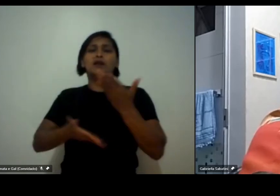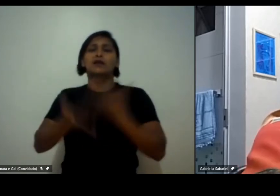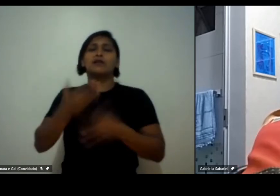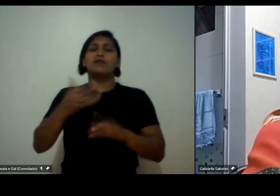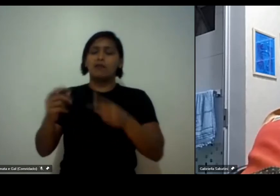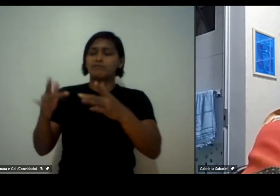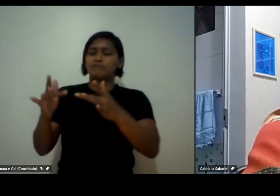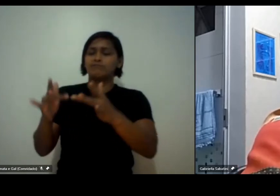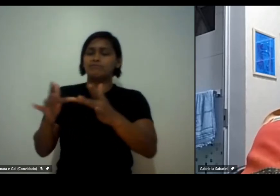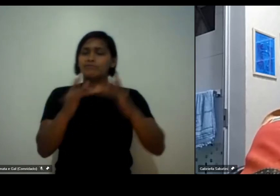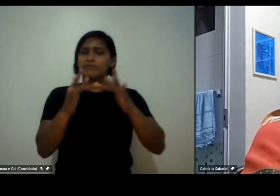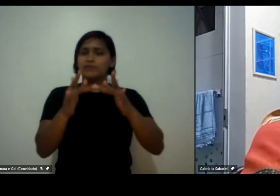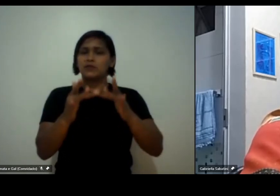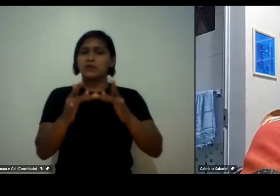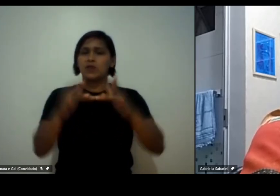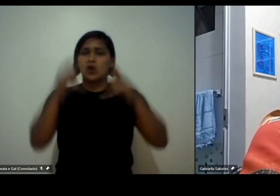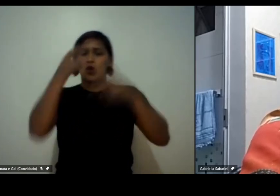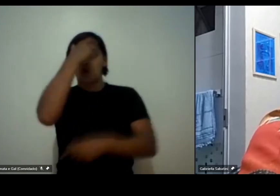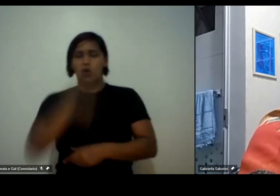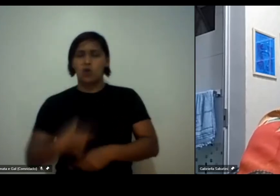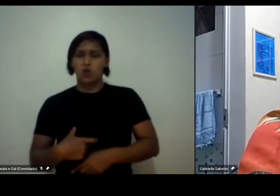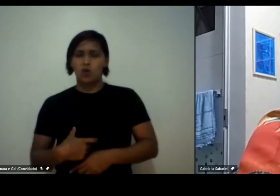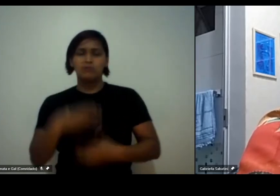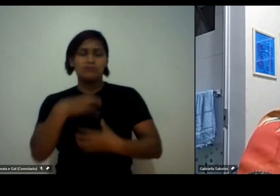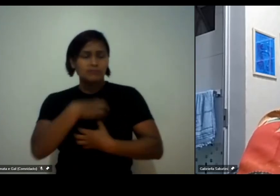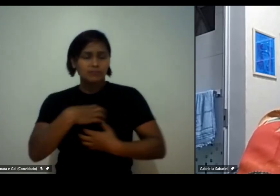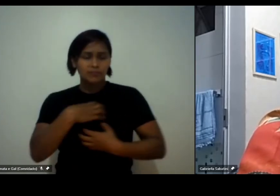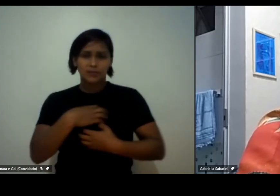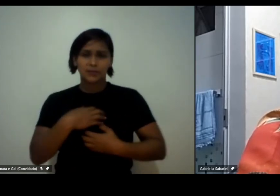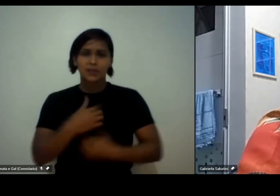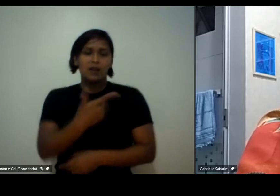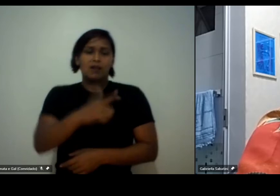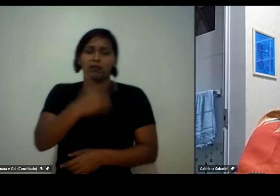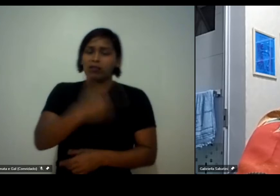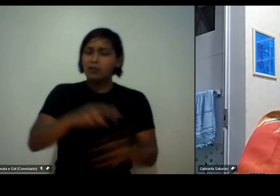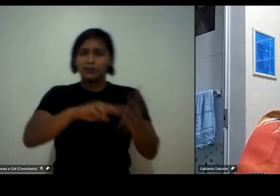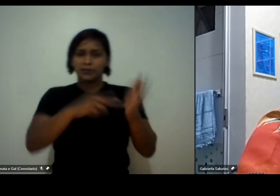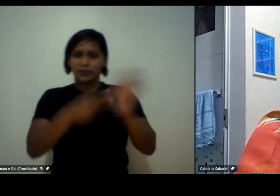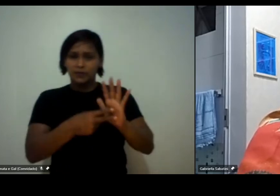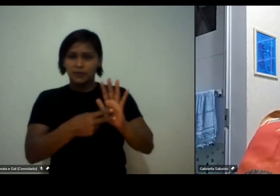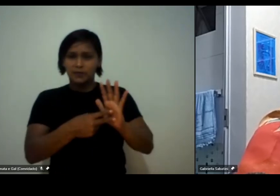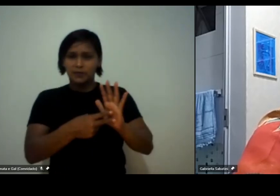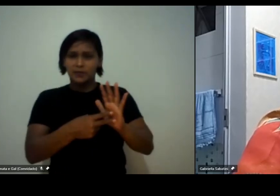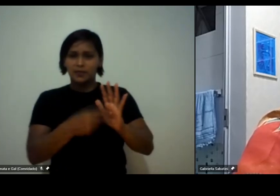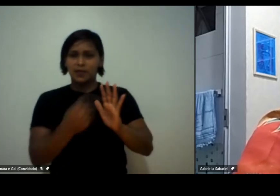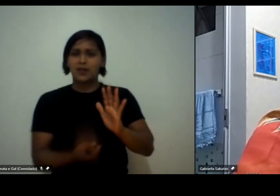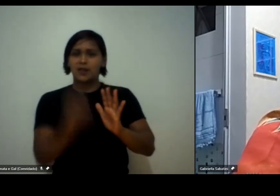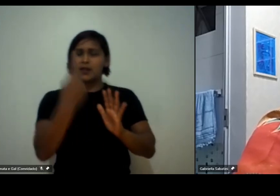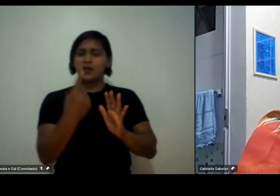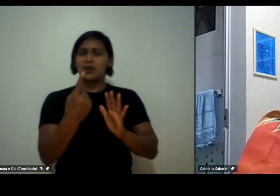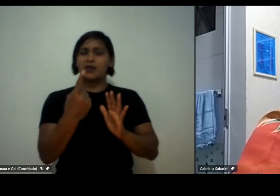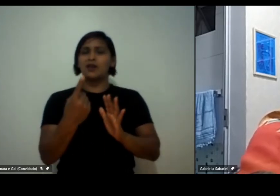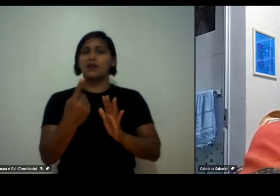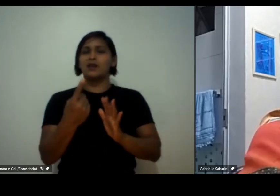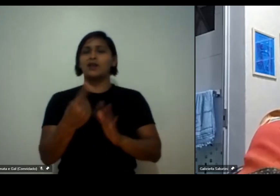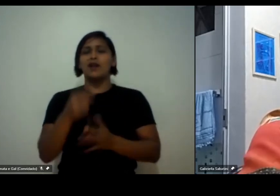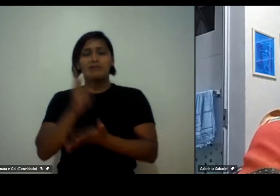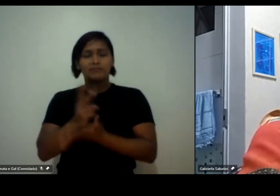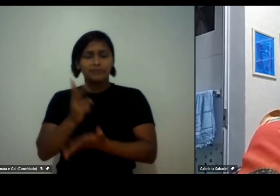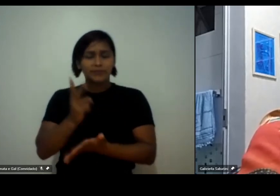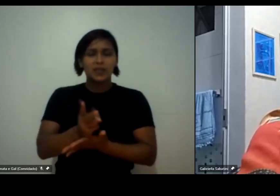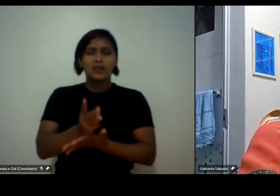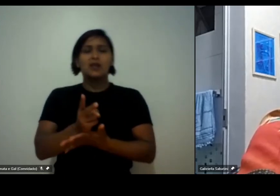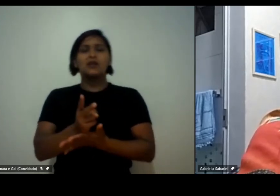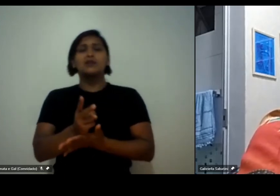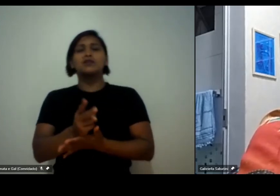entre corpos, afetos e sensações. E não tem significado. É um indizível. É pastoso e se move